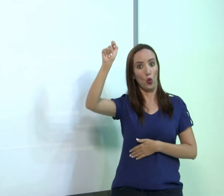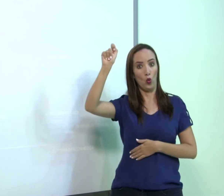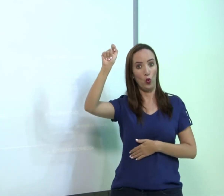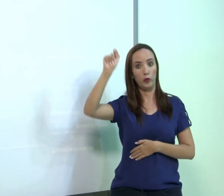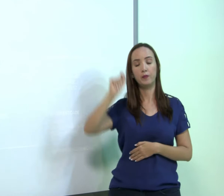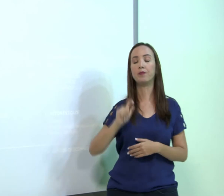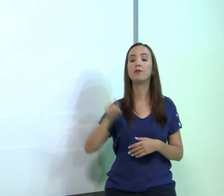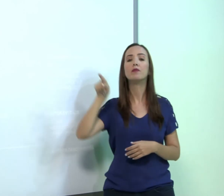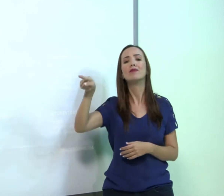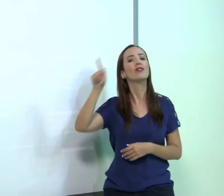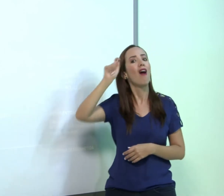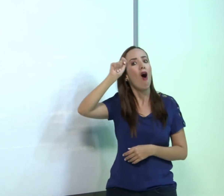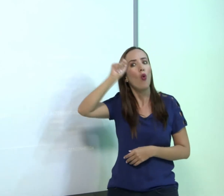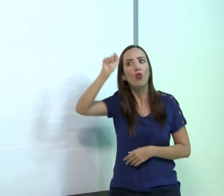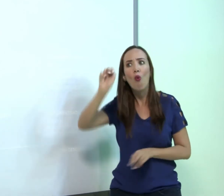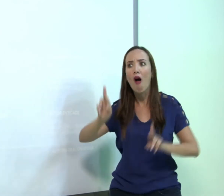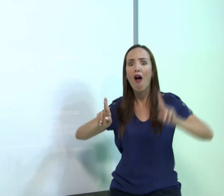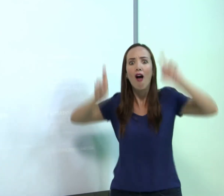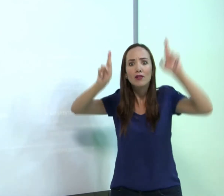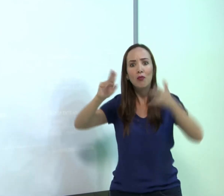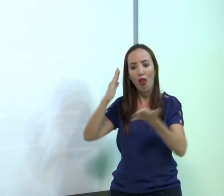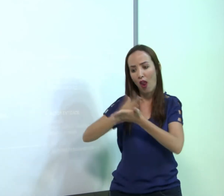Se o autor do livro,